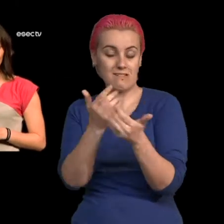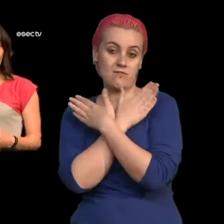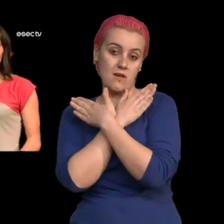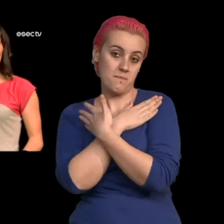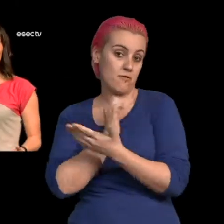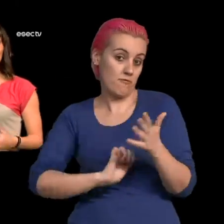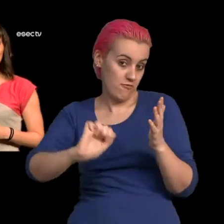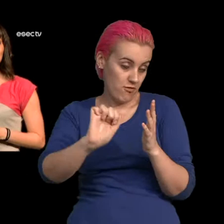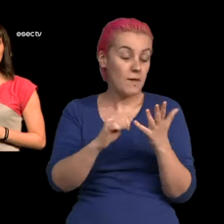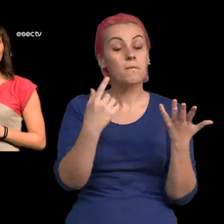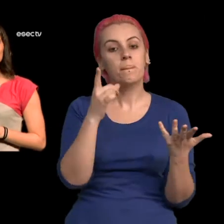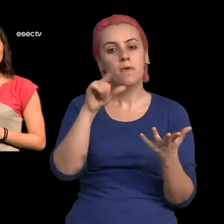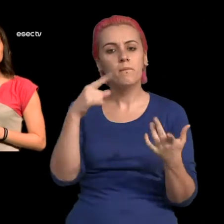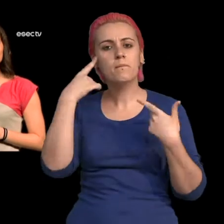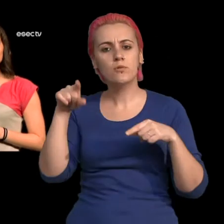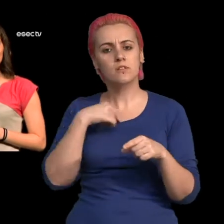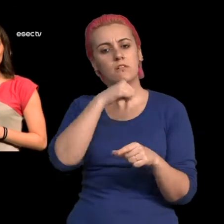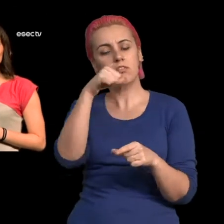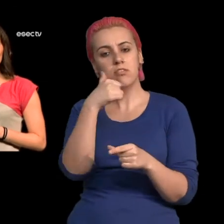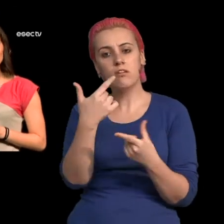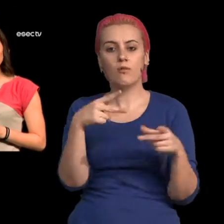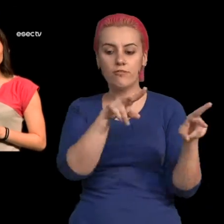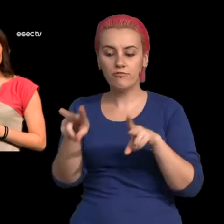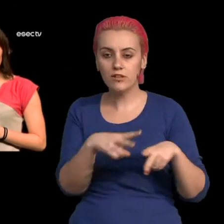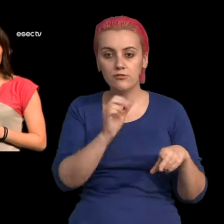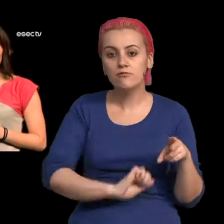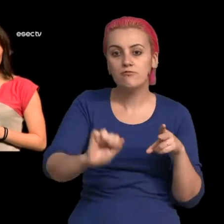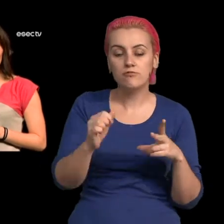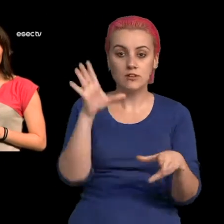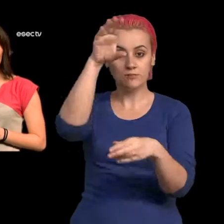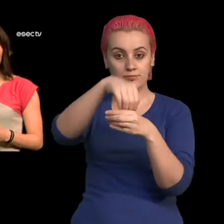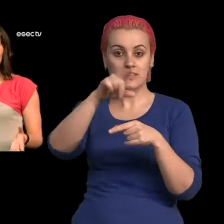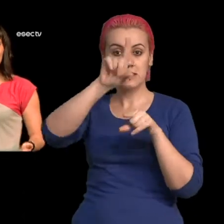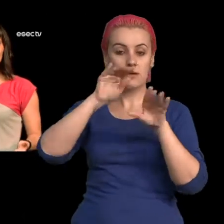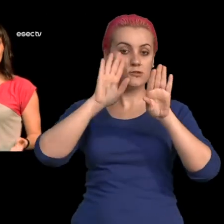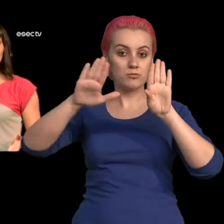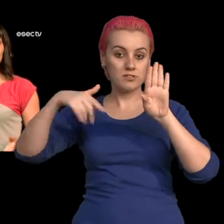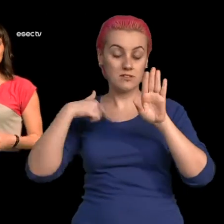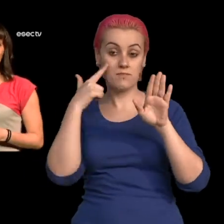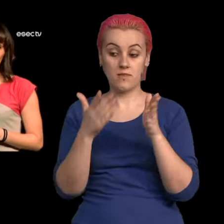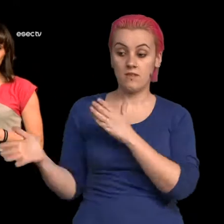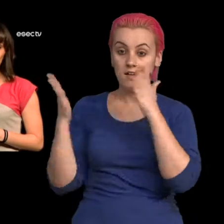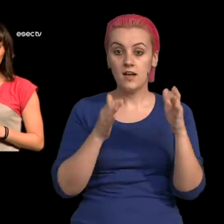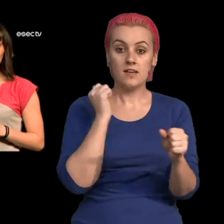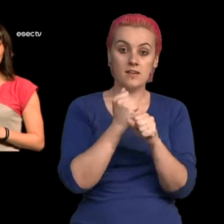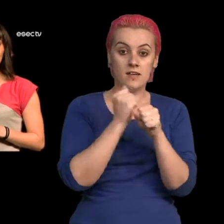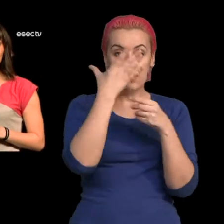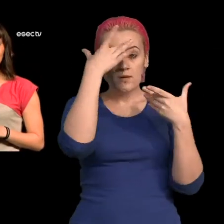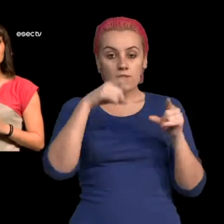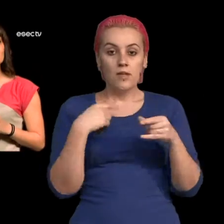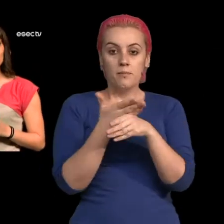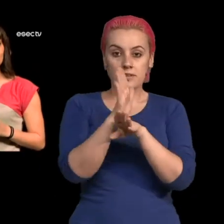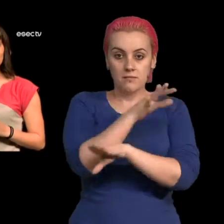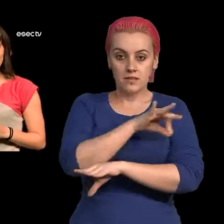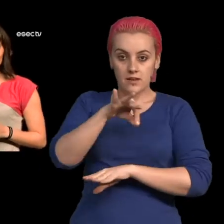Taborda, canções que integram frequentemente os seus vídeos e exposições. Paralelamente, é professor no Departamento